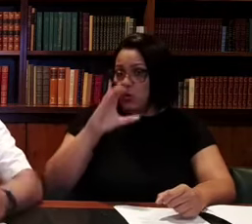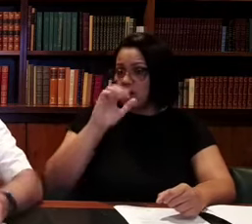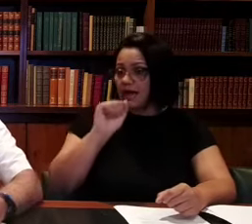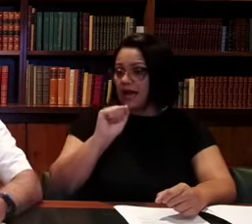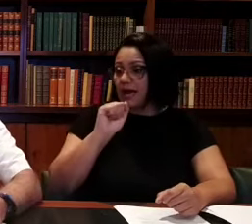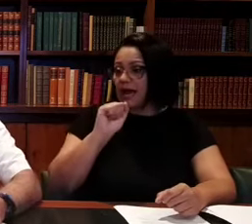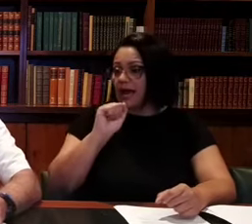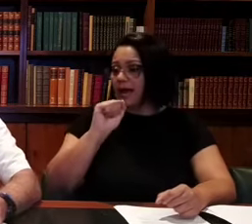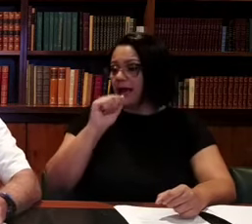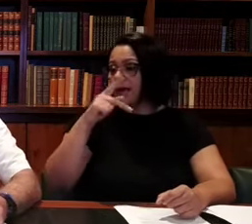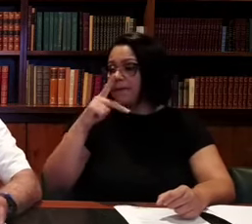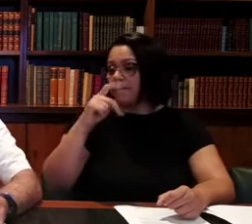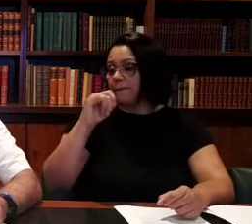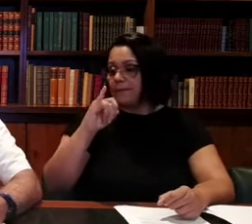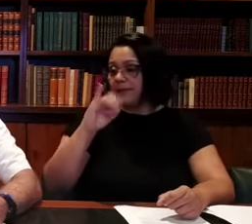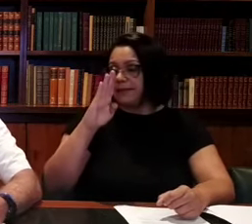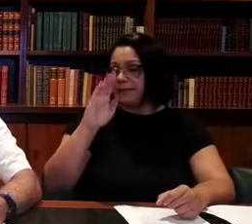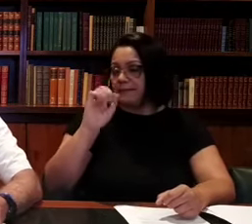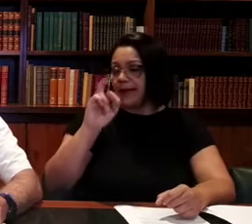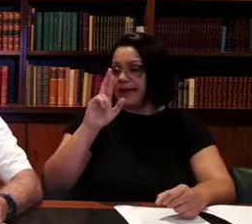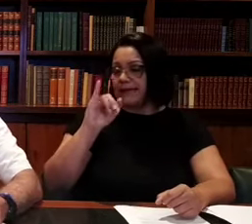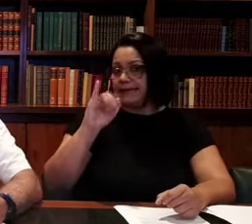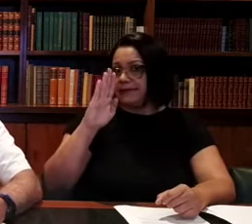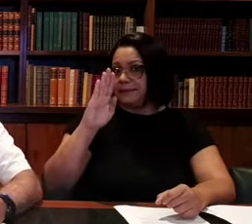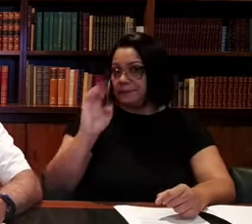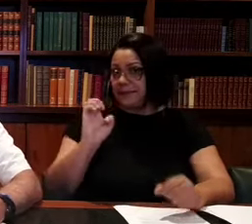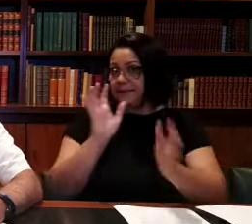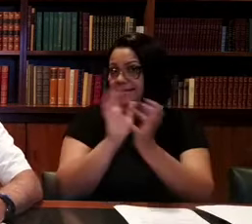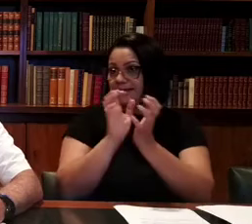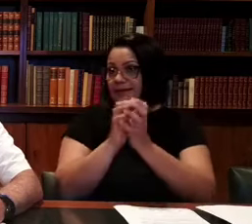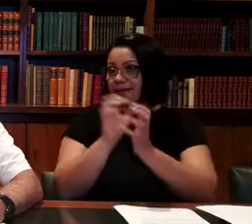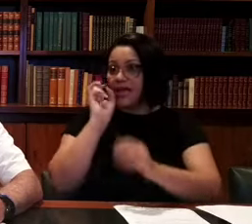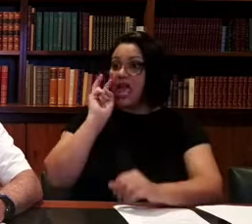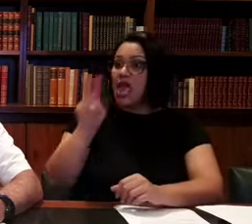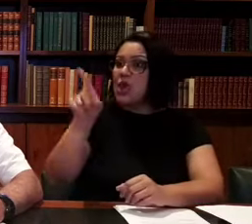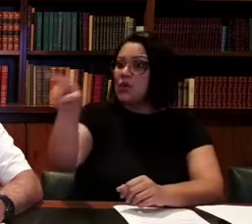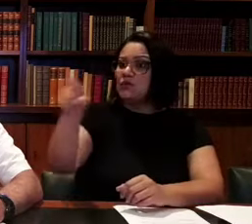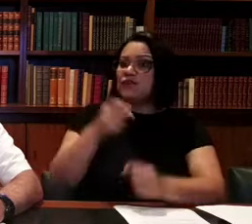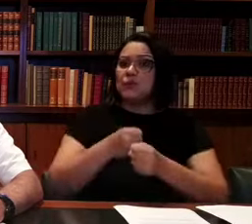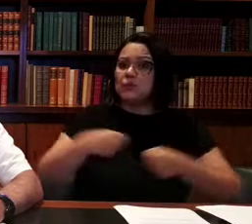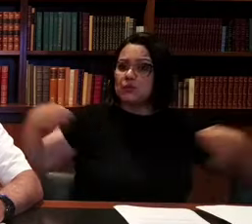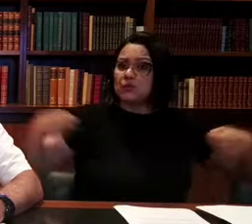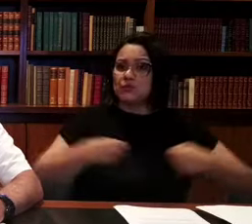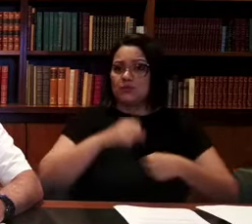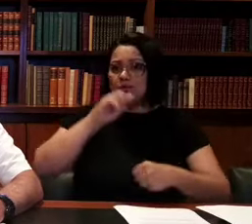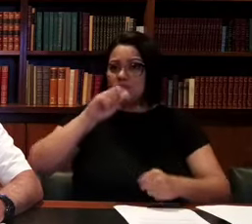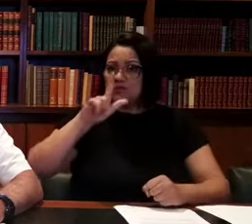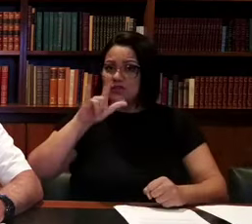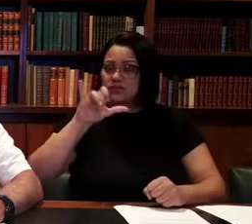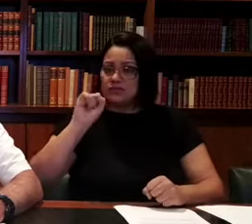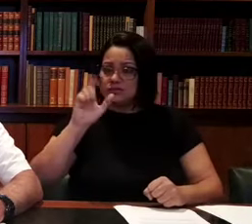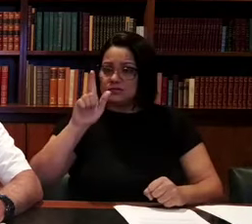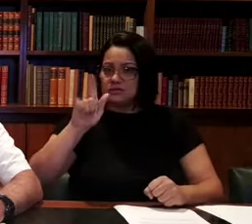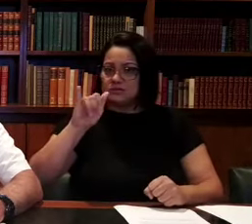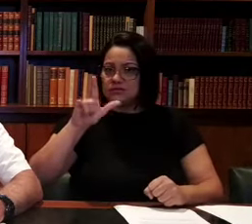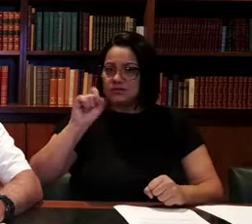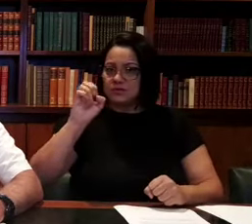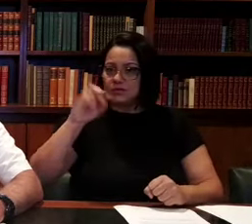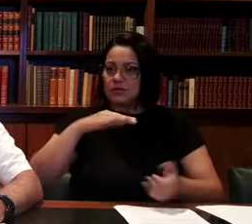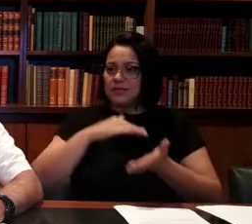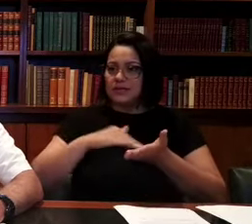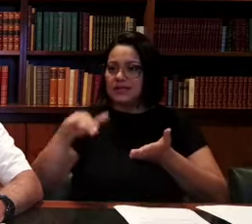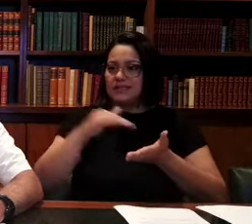eu vi os vídeos do Gilson Gilson da sanfona aqui no grupo busca Brucelose aqui ó o nosso secretário do que